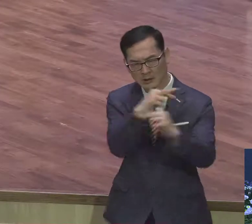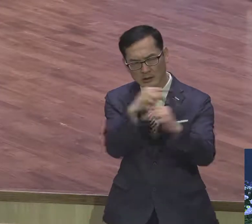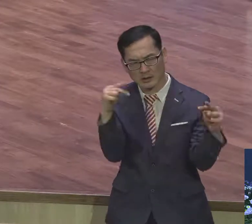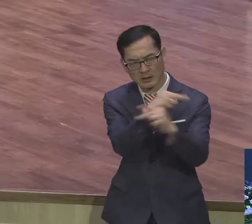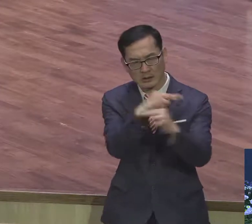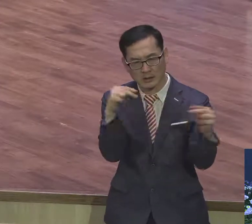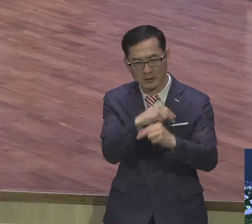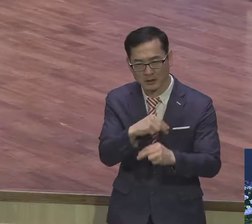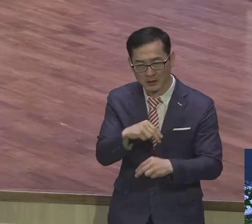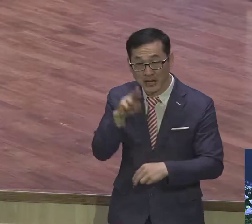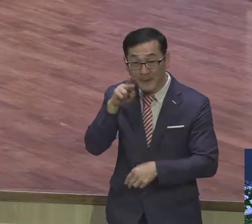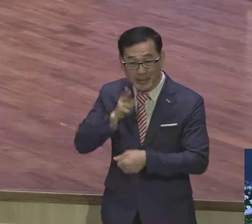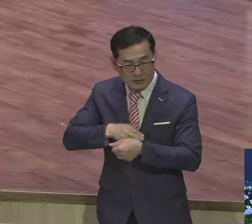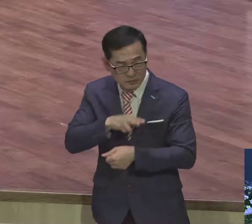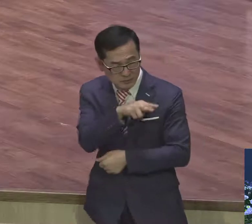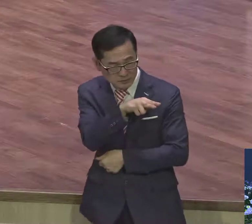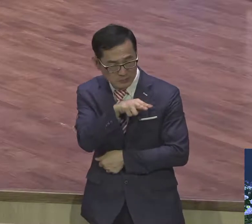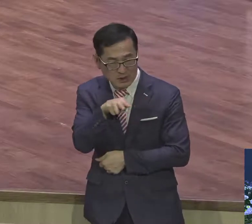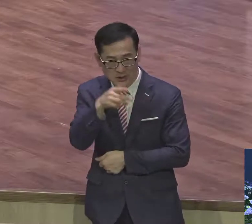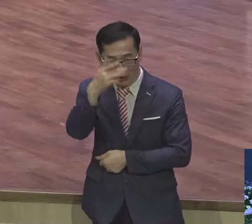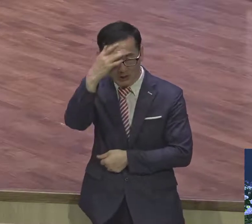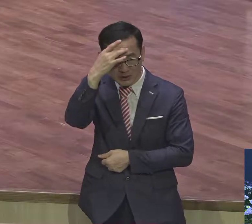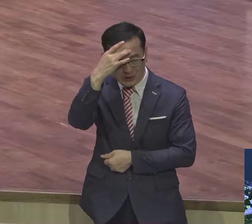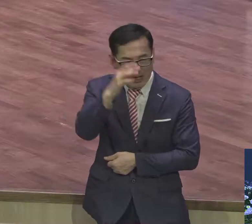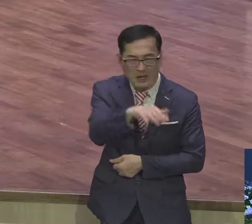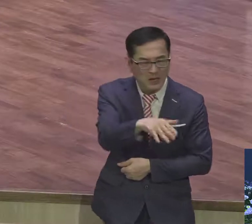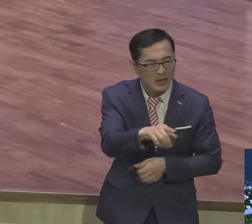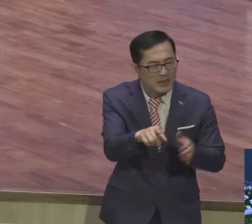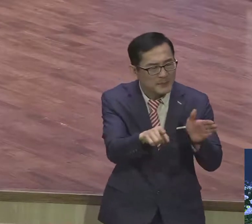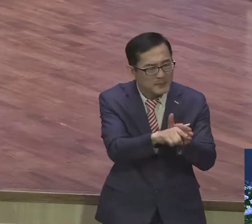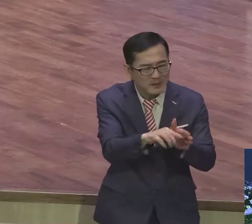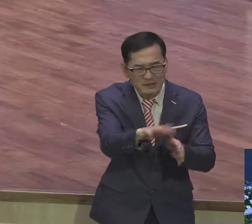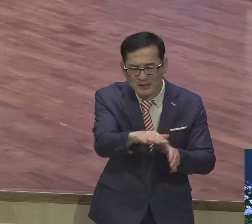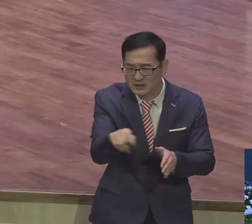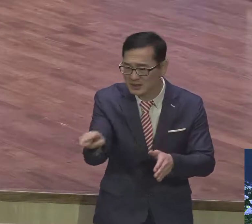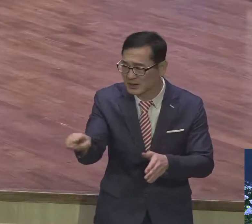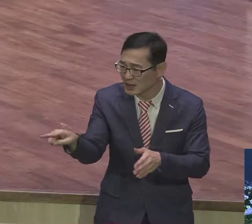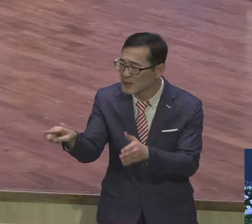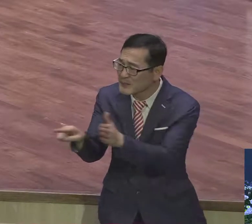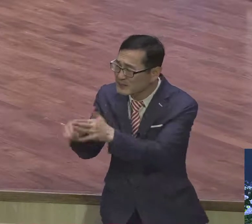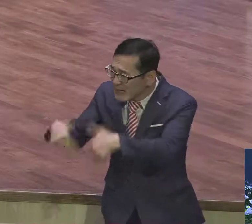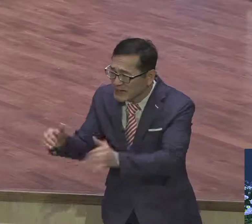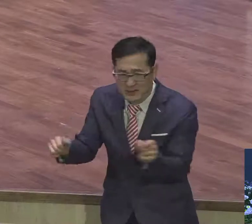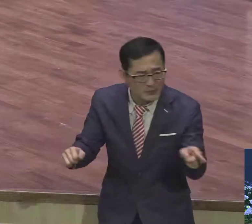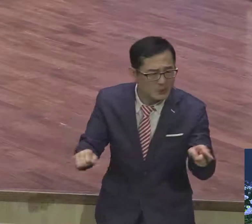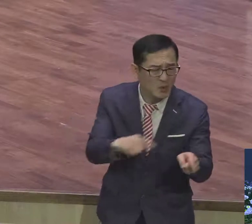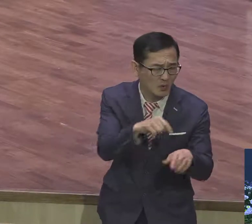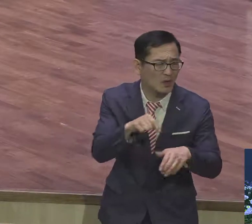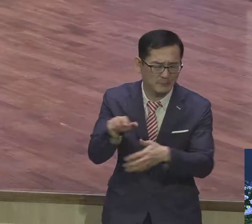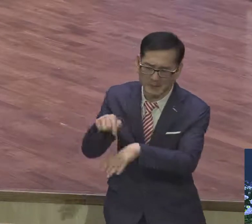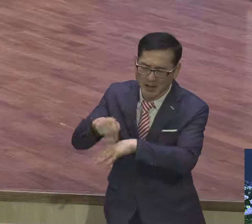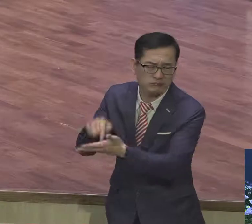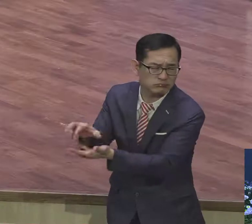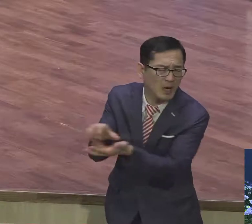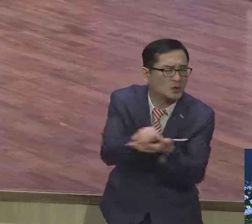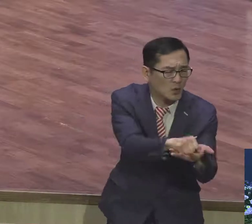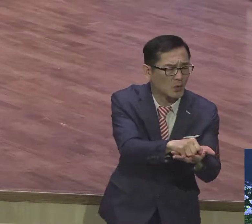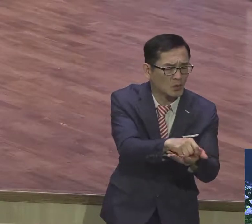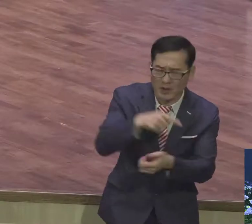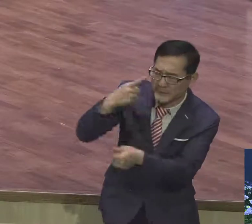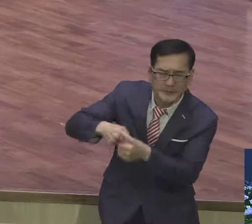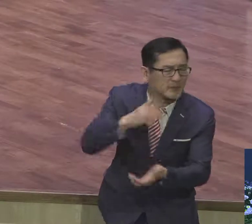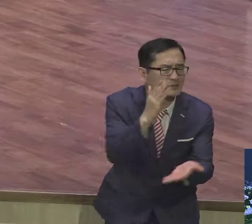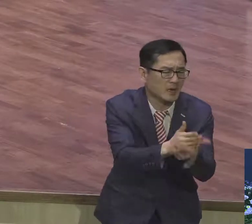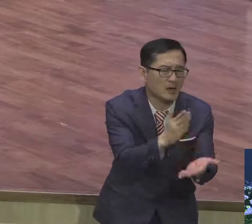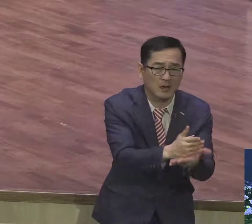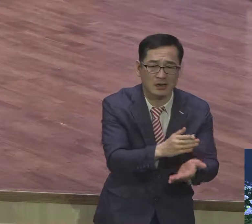바울이 이것에 대해서 답을 주고 있습니다 믿음이 연약한 자를 너희가 봤되 그의 의견을 비판하지 마라